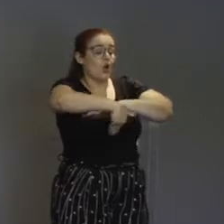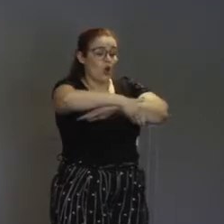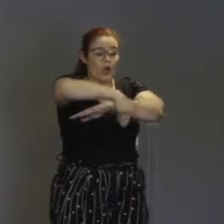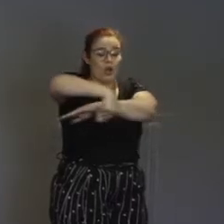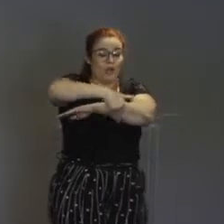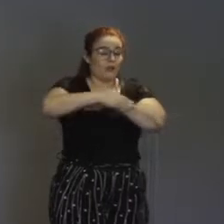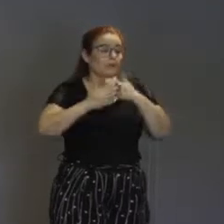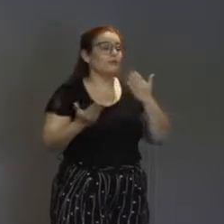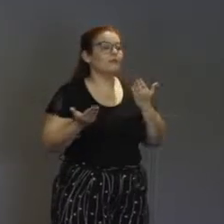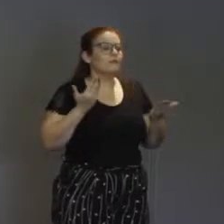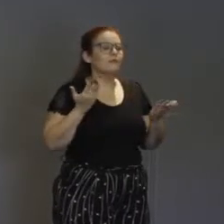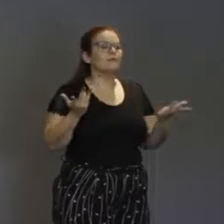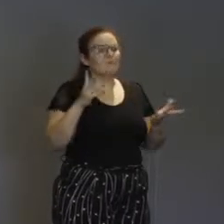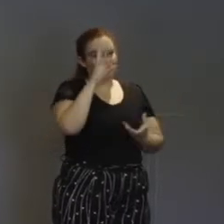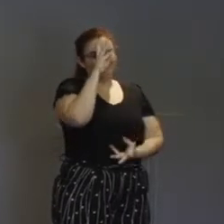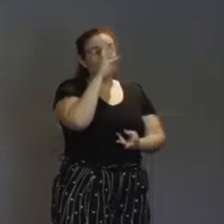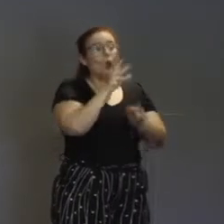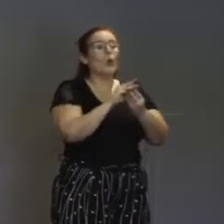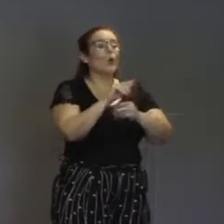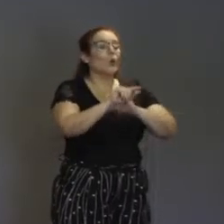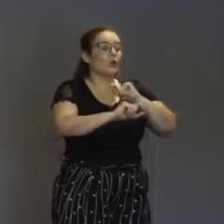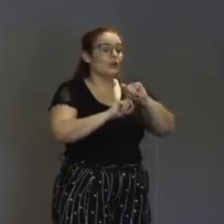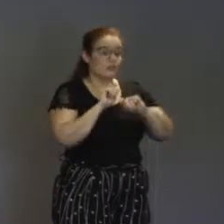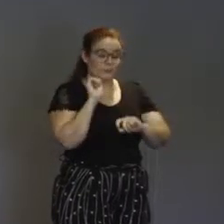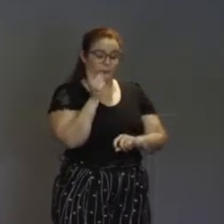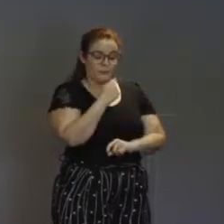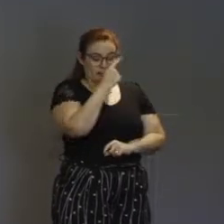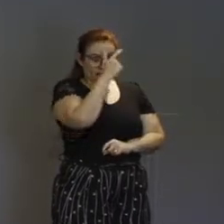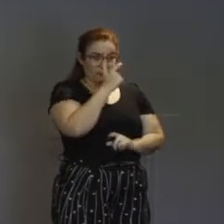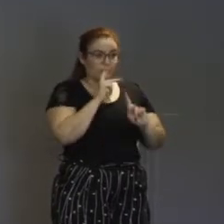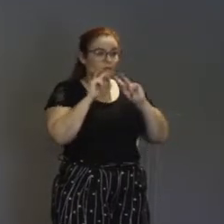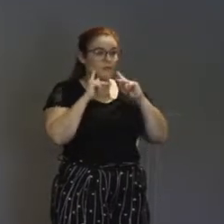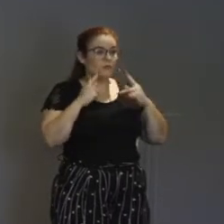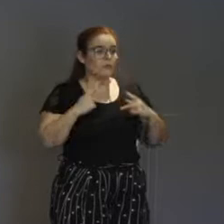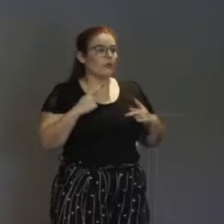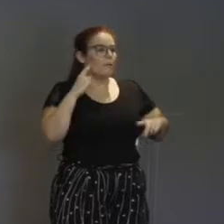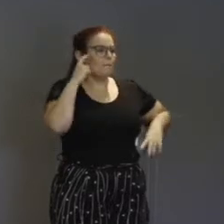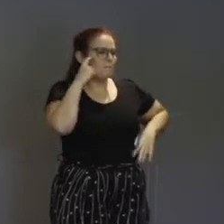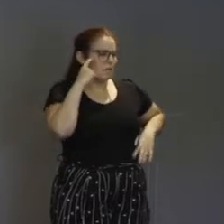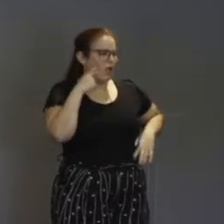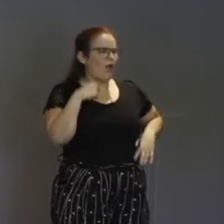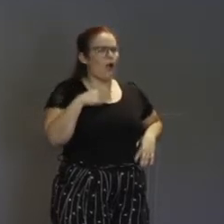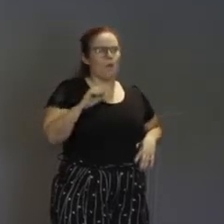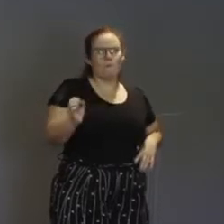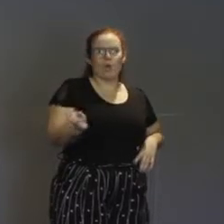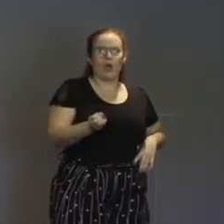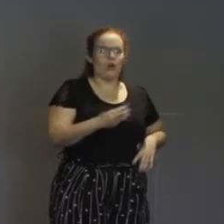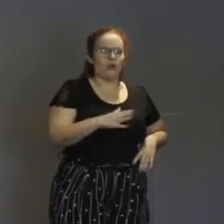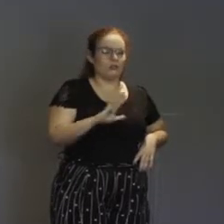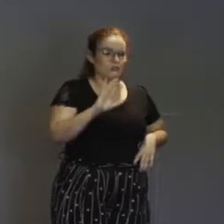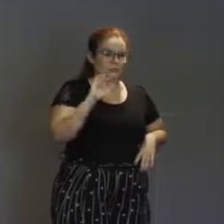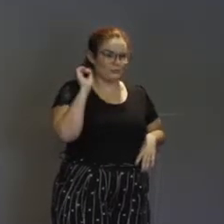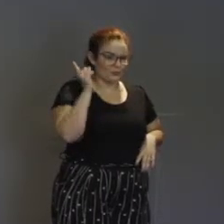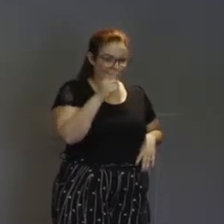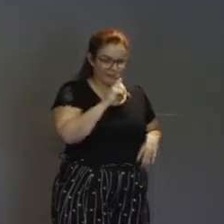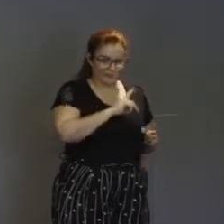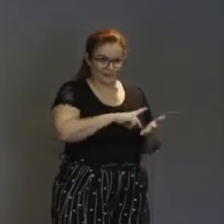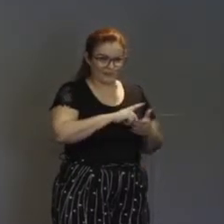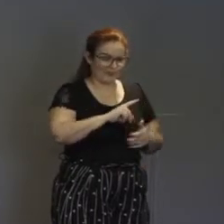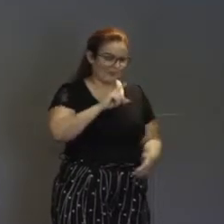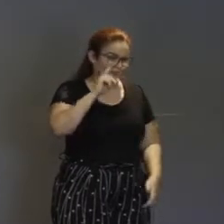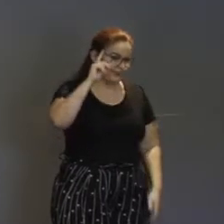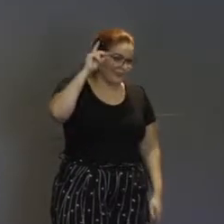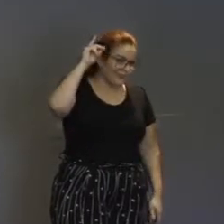chegou a uma conclusão muito interessante, que conforme nós, seres humanos, que achamos que somos muito modernos, mas a gente é muito ancestral, né? Conforme a